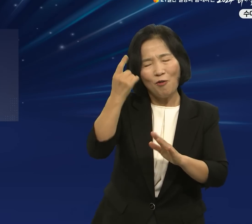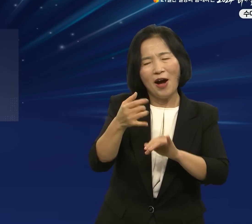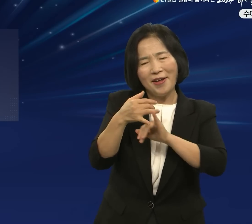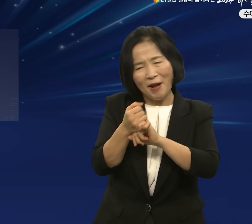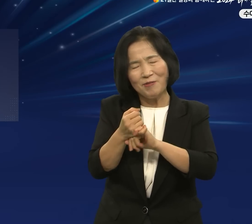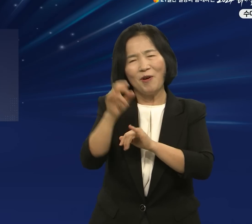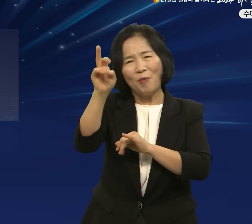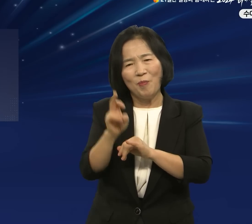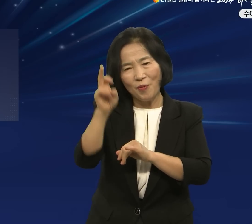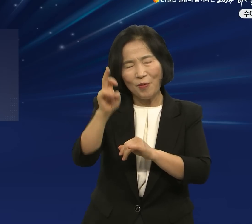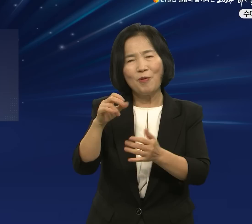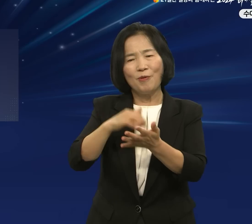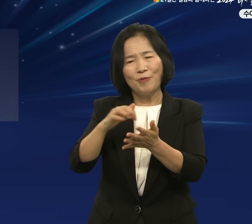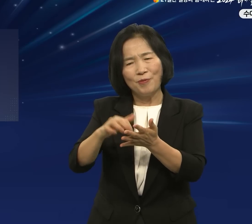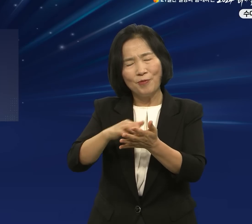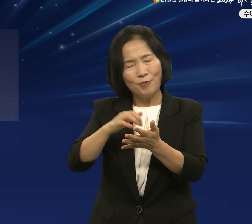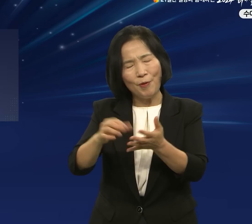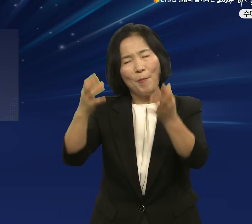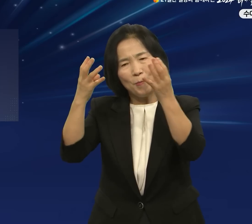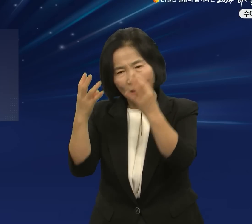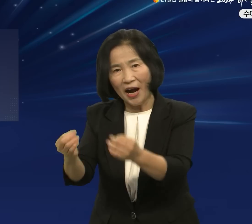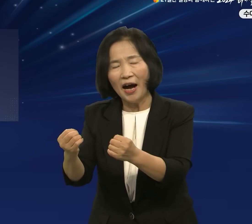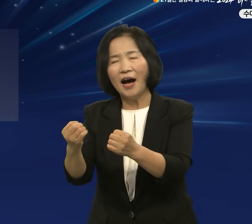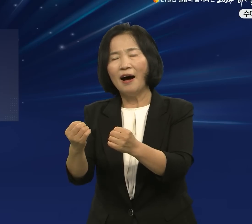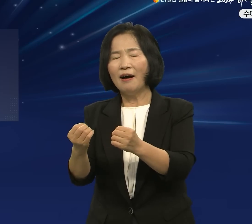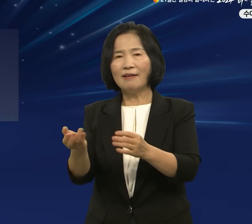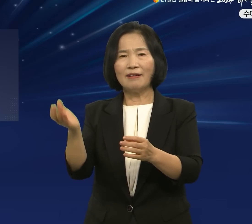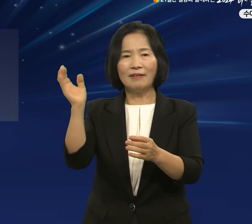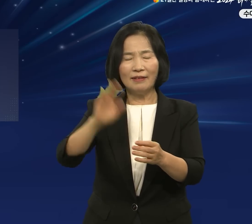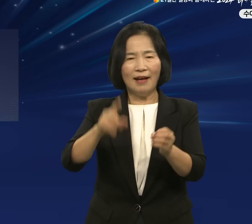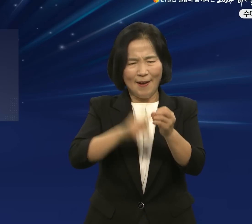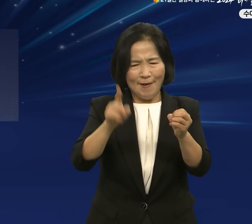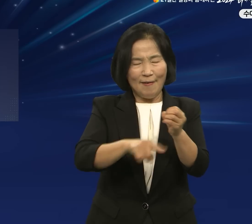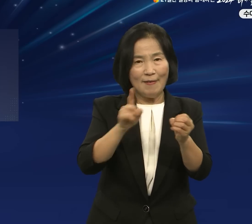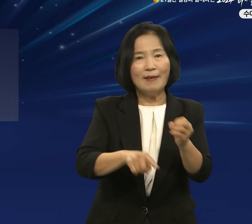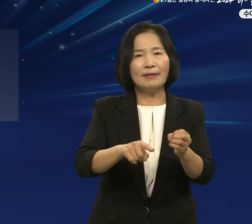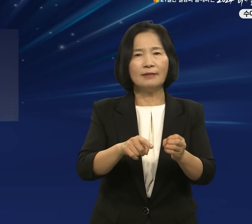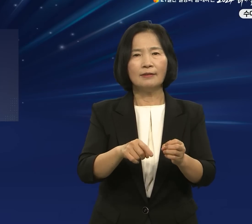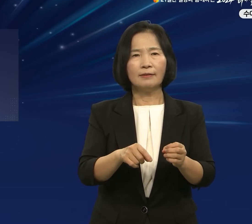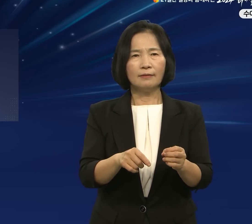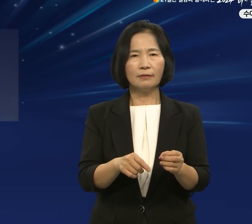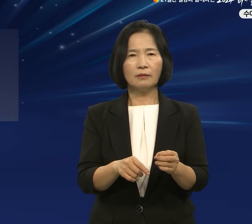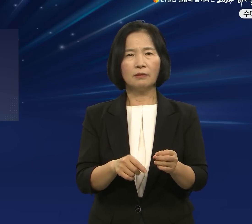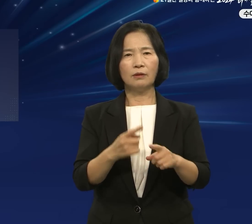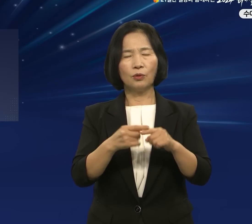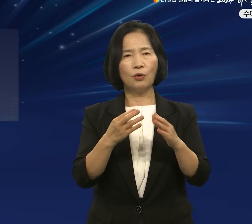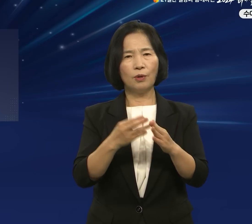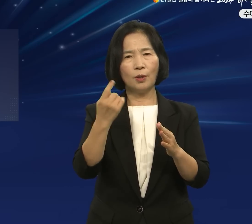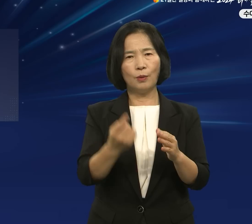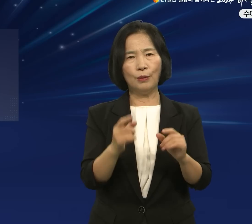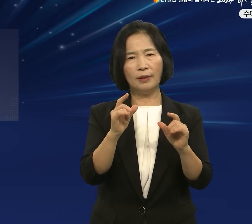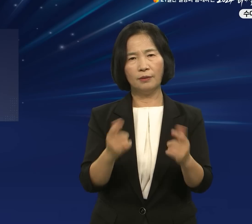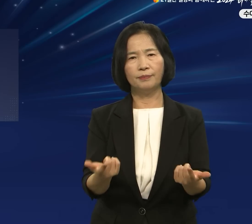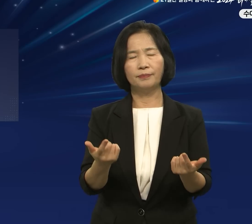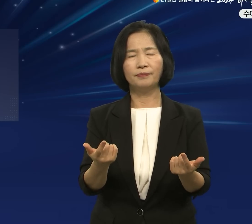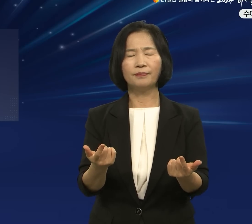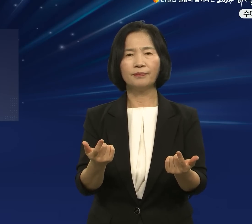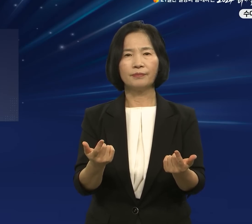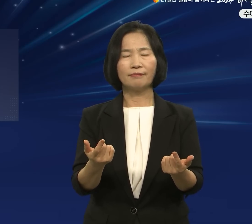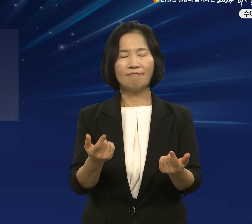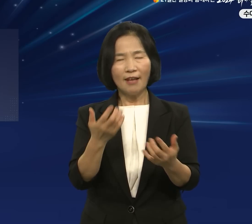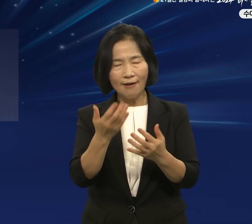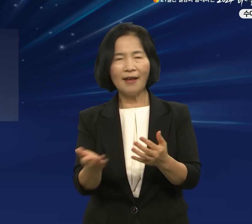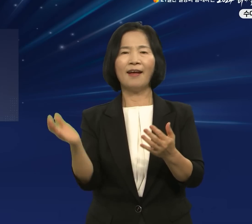하셨습니다. 그러나 신실하신 그분들은 단 한 분도 교회에 나오시는 분이 없습니다.